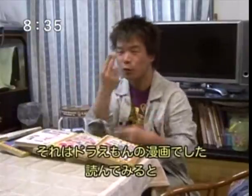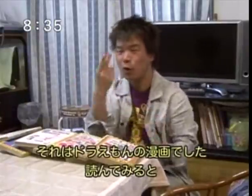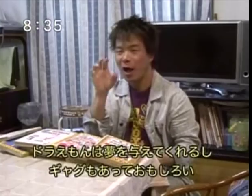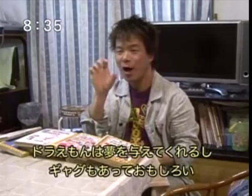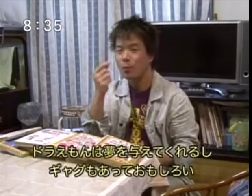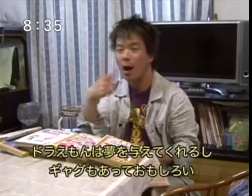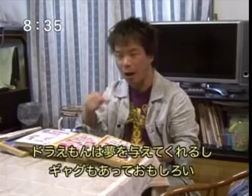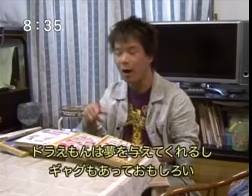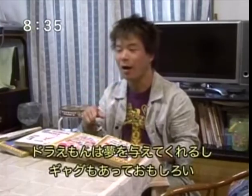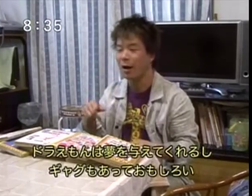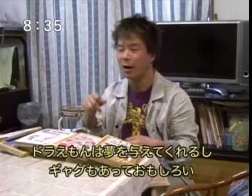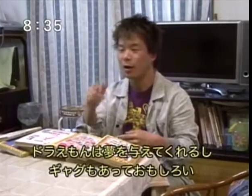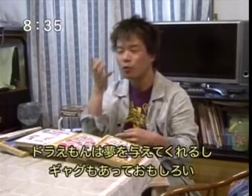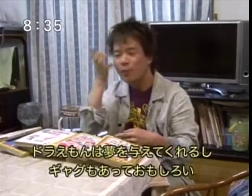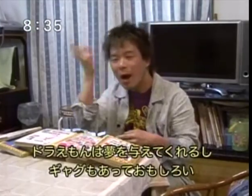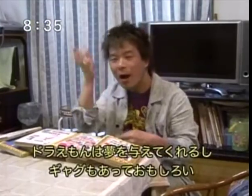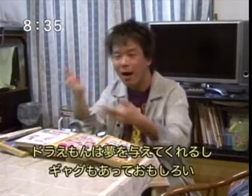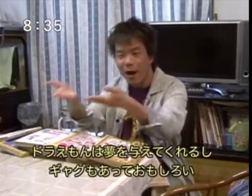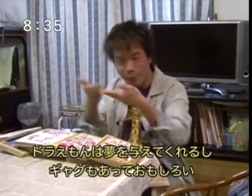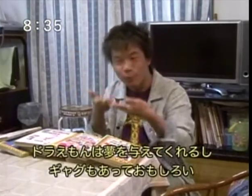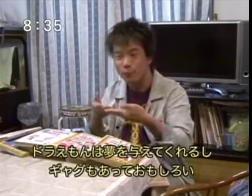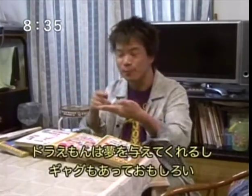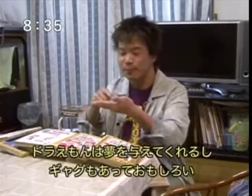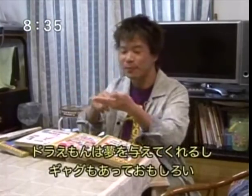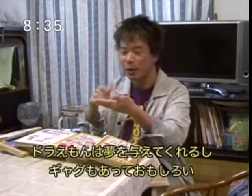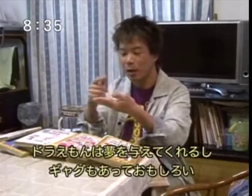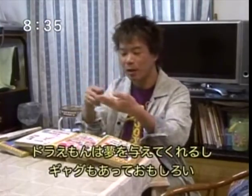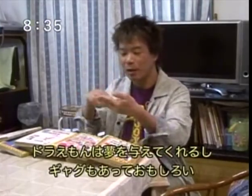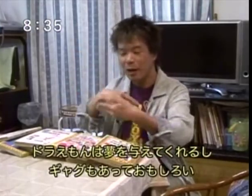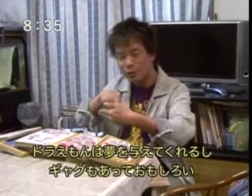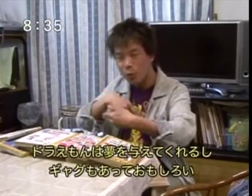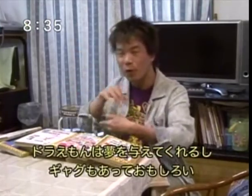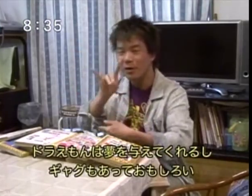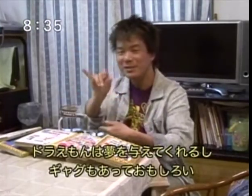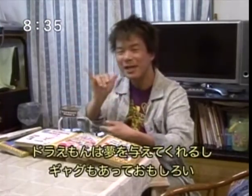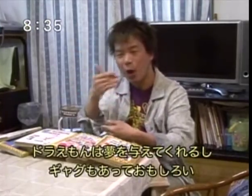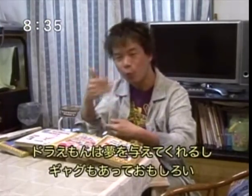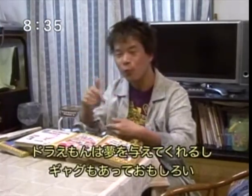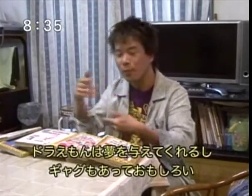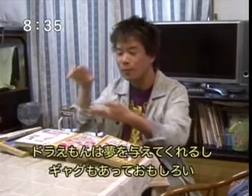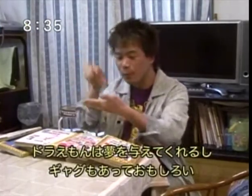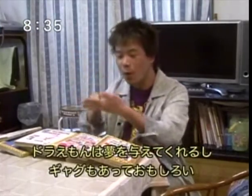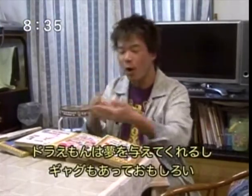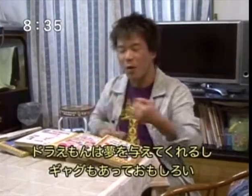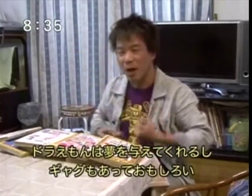読んでみるとドラえもんは夢を与えてくれるしギャグもあって面白い。す